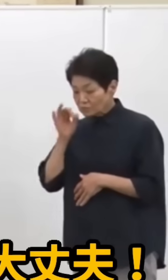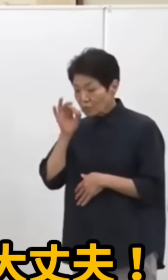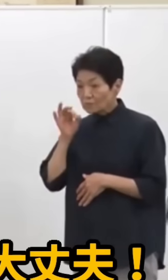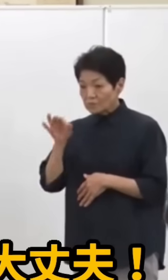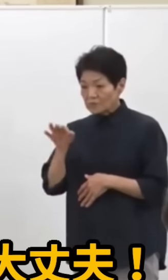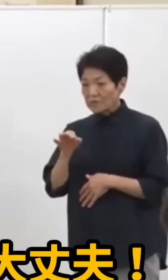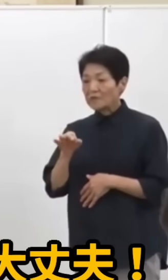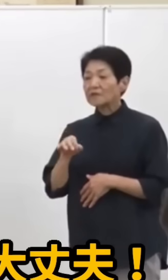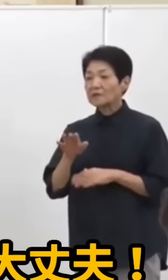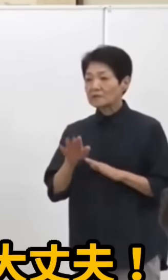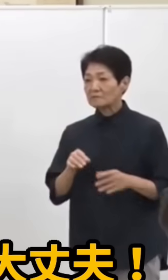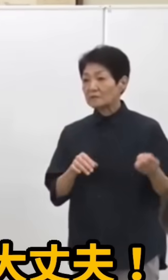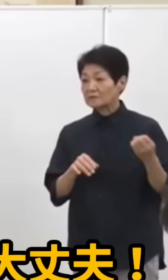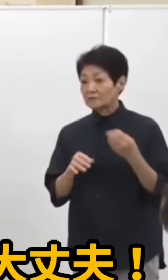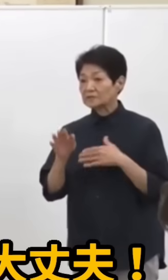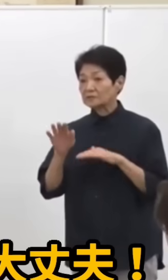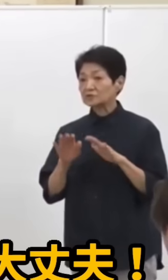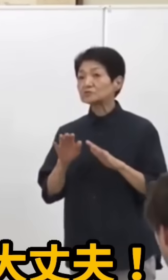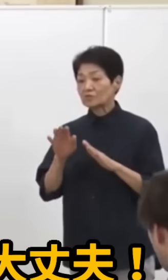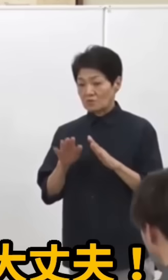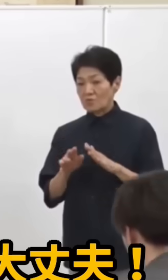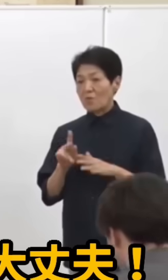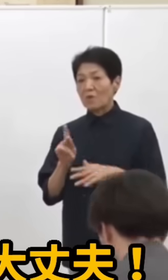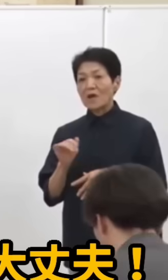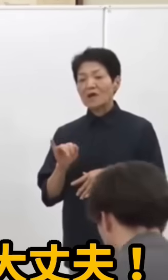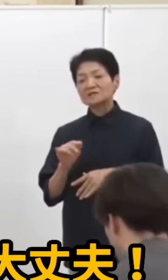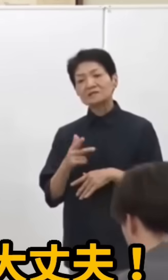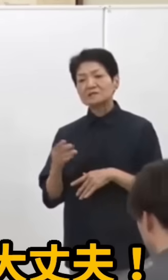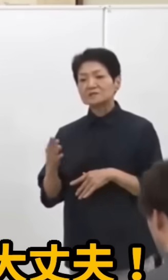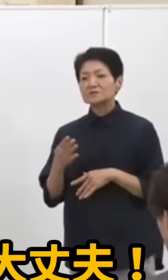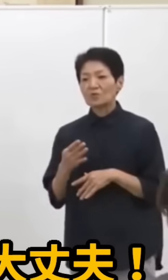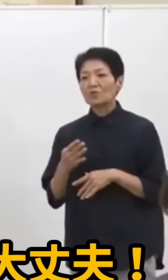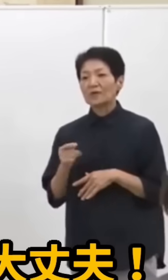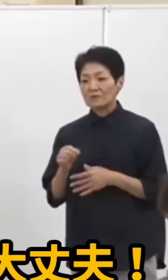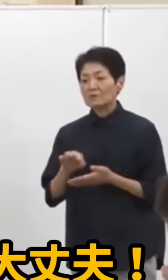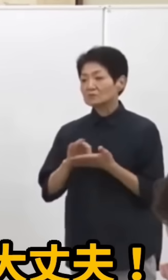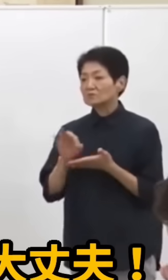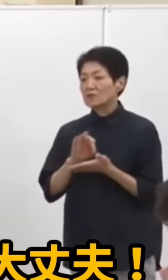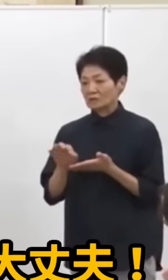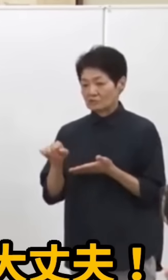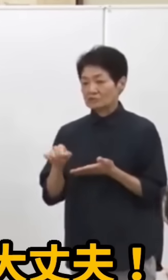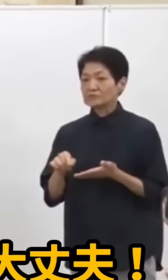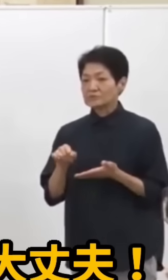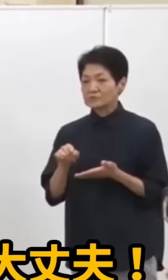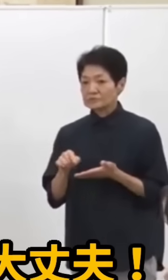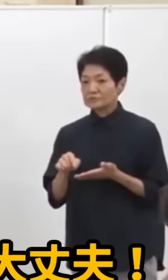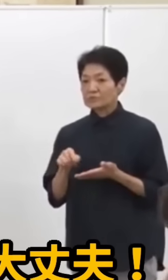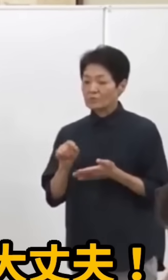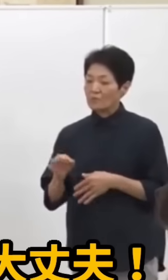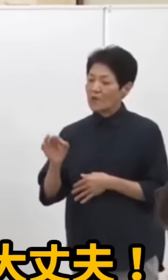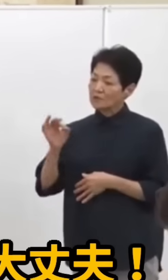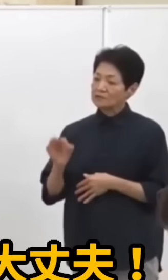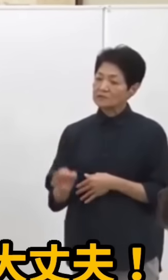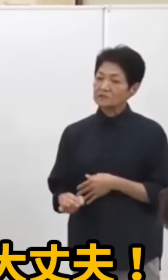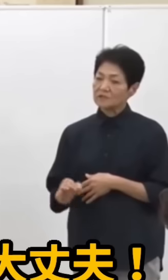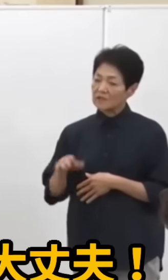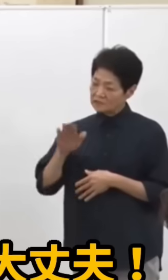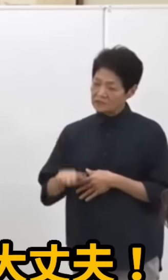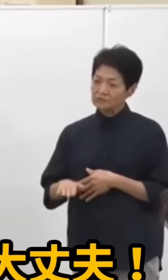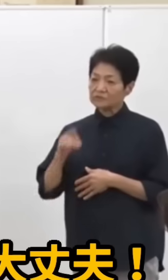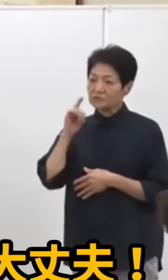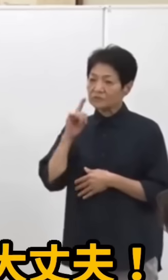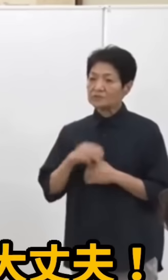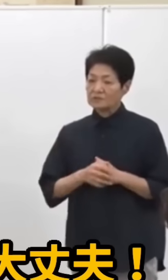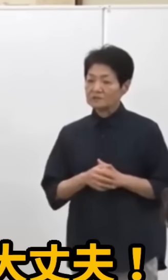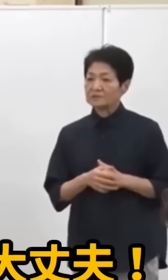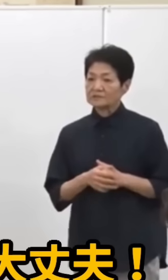状況や解除権を行使されるっていう可能性についても僕は非常に低いと思ってますし、と